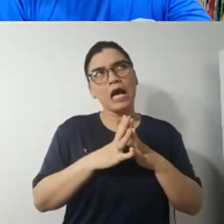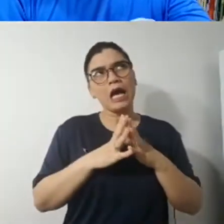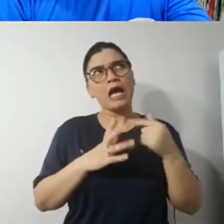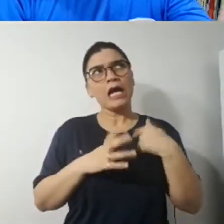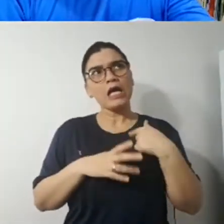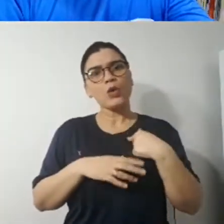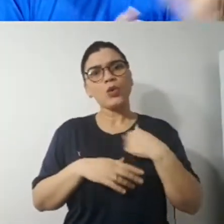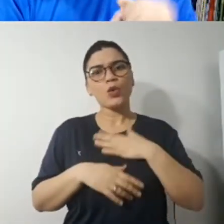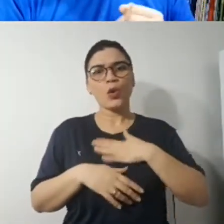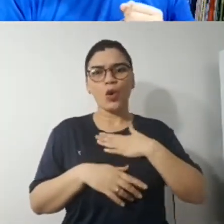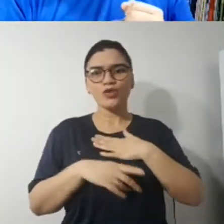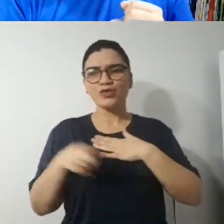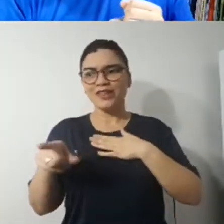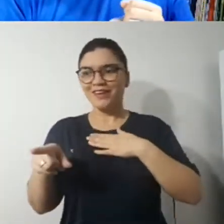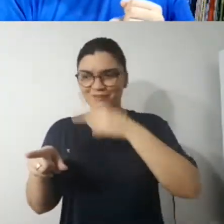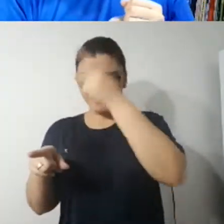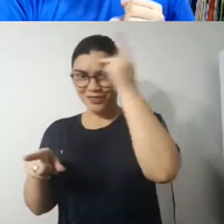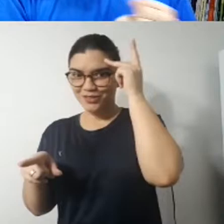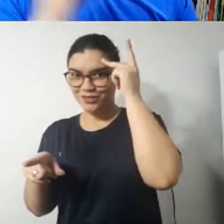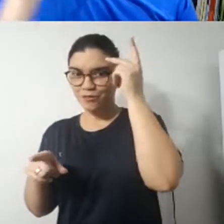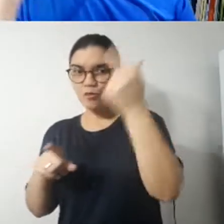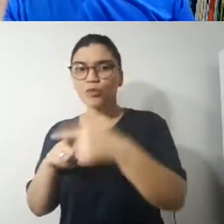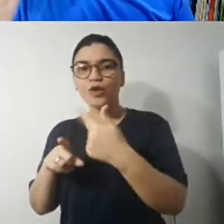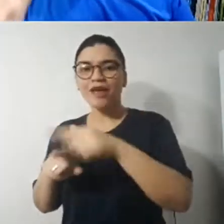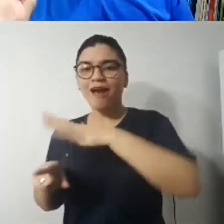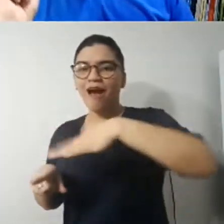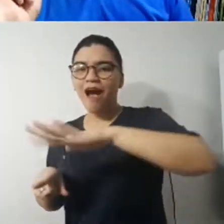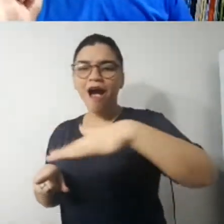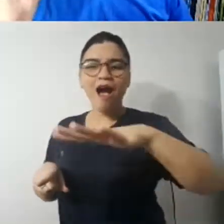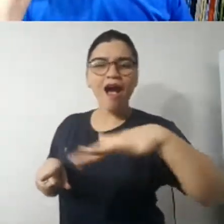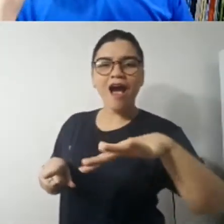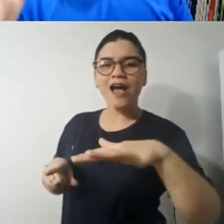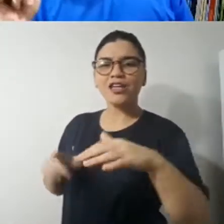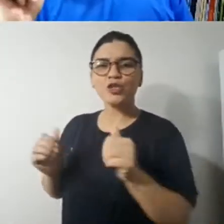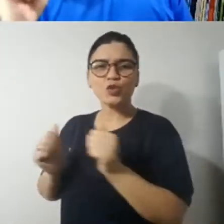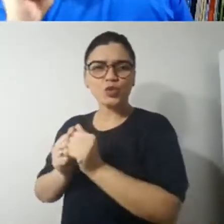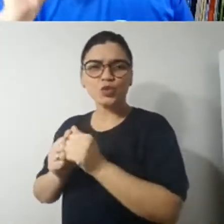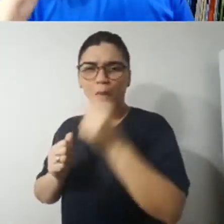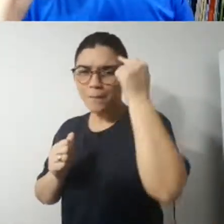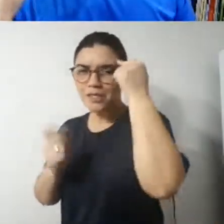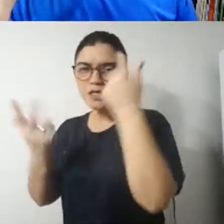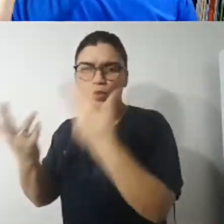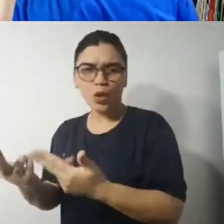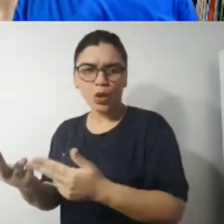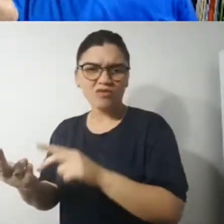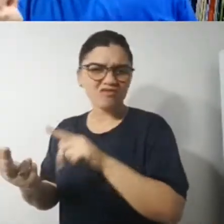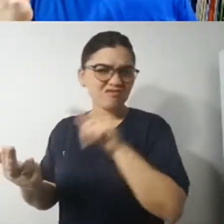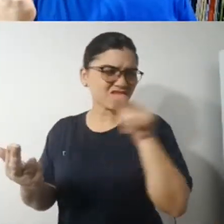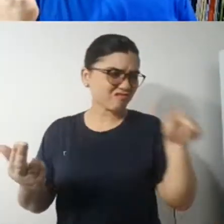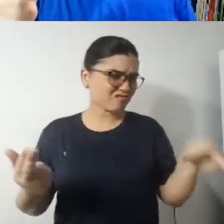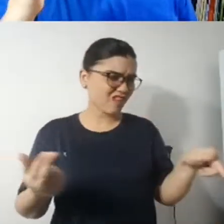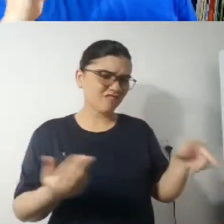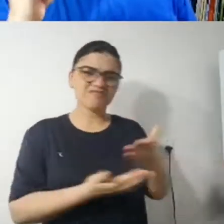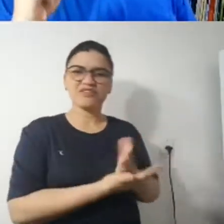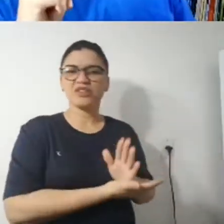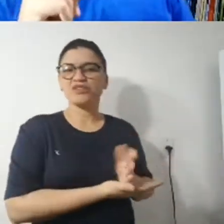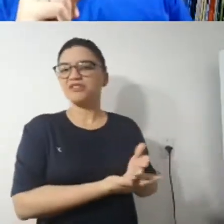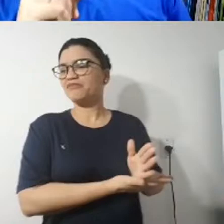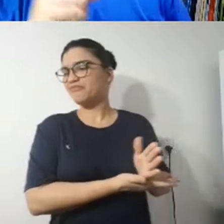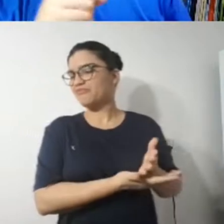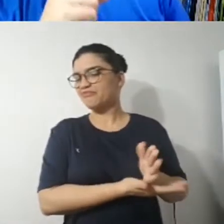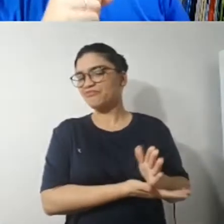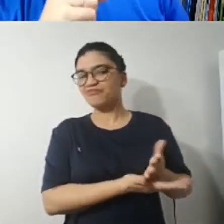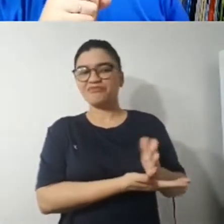questões secundárias. Mas eu não gosto dessa pessoa porque essa pessoa, ela me incomoda, sendo irmão em